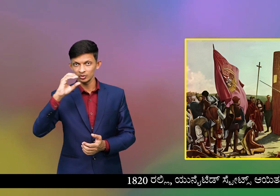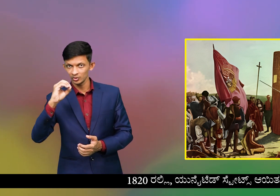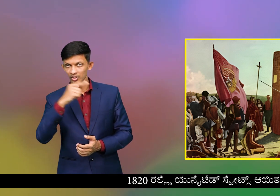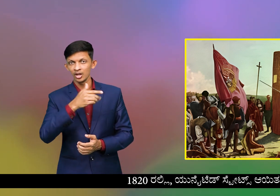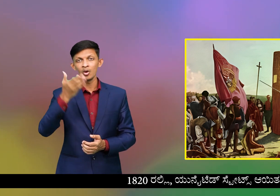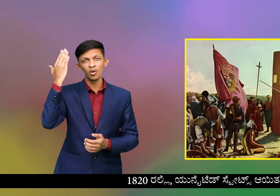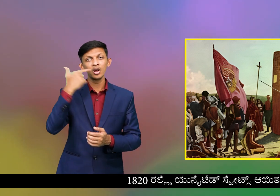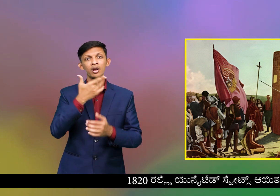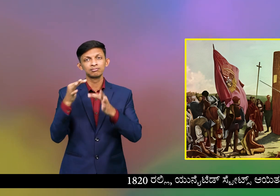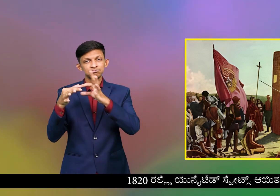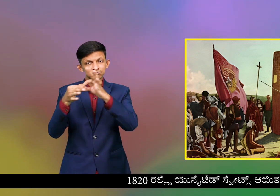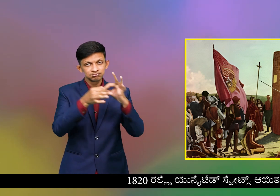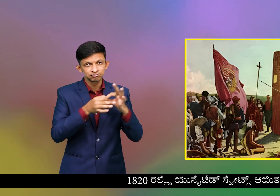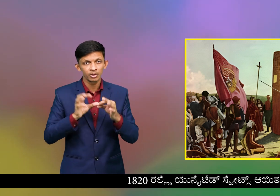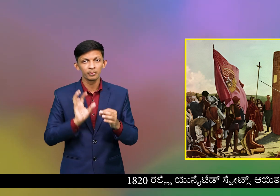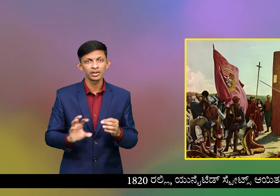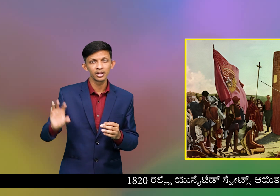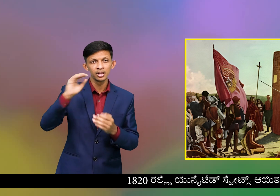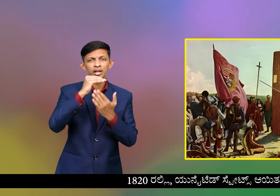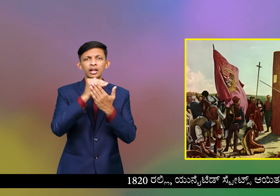1820ರಲ್ಲಿ ಯುನೈಟೆಡ್ ಸ್ಟೇಟ್ಸ್ ಆಯಿತು.